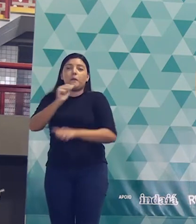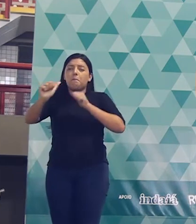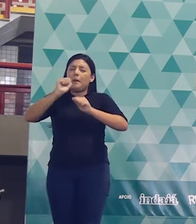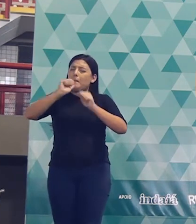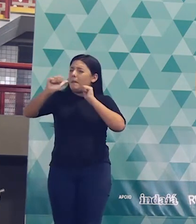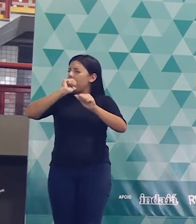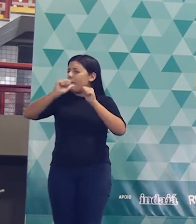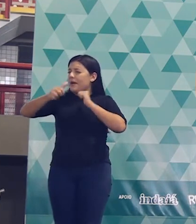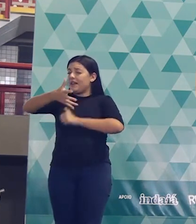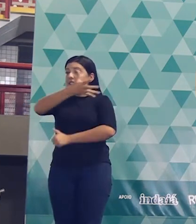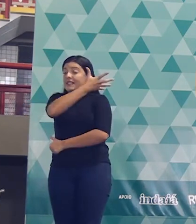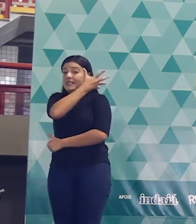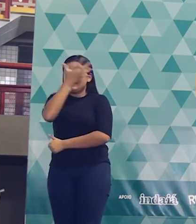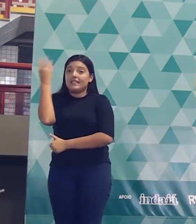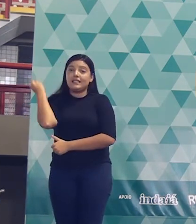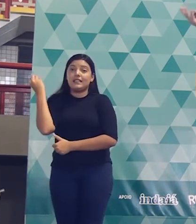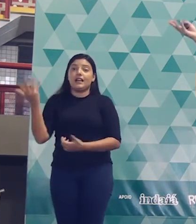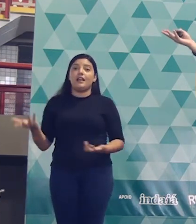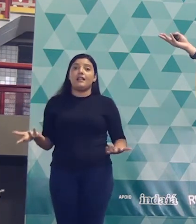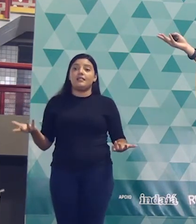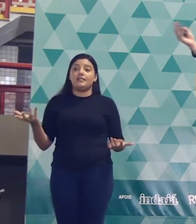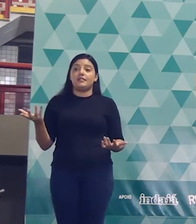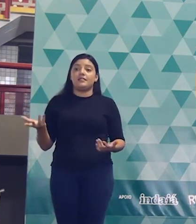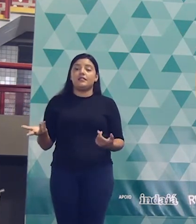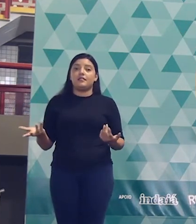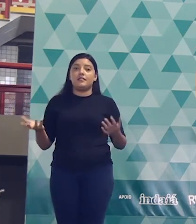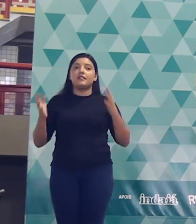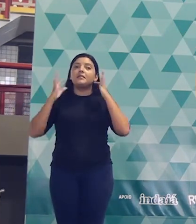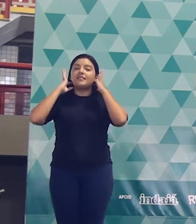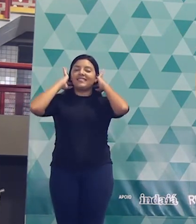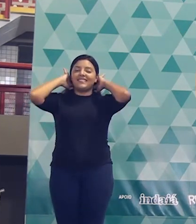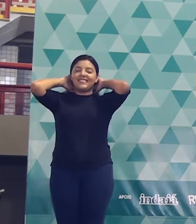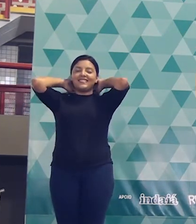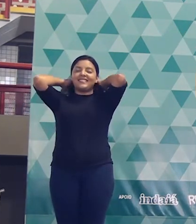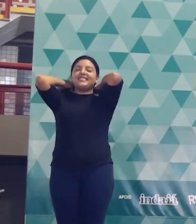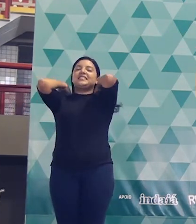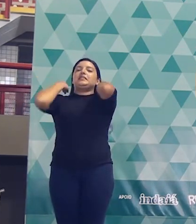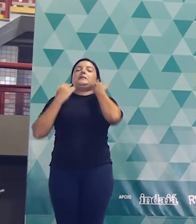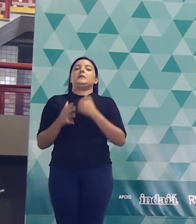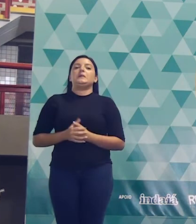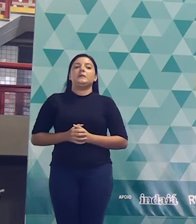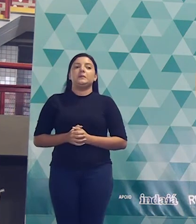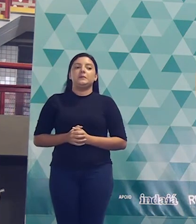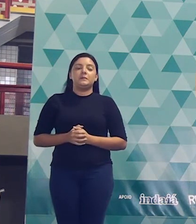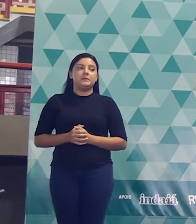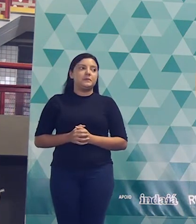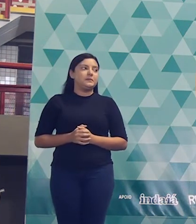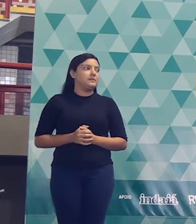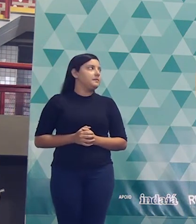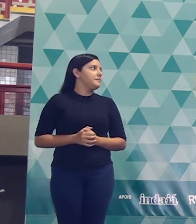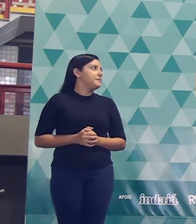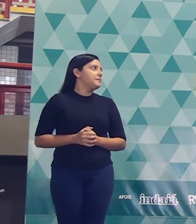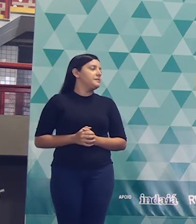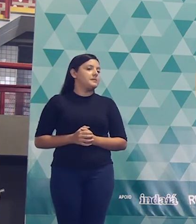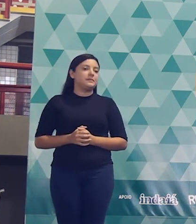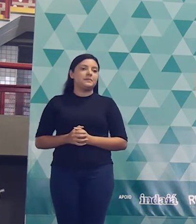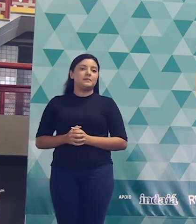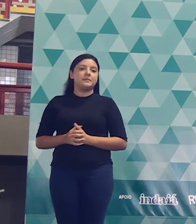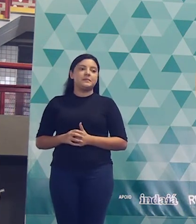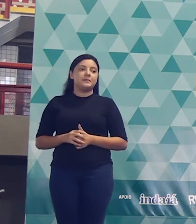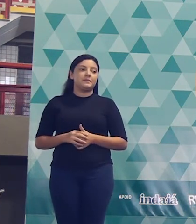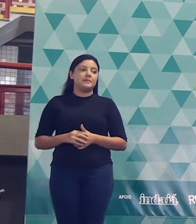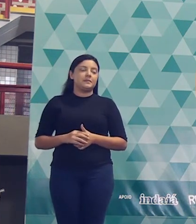que bebe para esquecer, inclusive para esquecer que está bêbado, né? Ah, professor, sou eu. Não é você não,